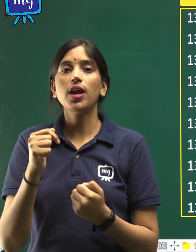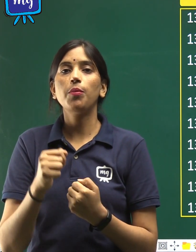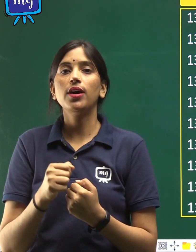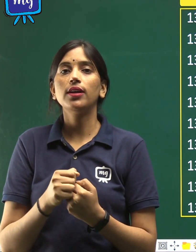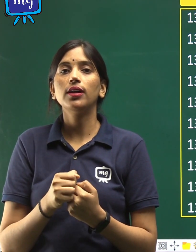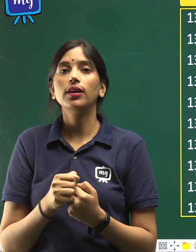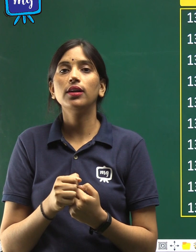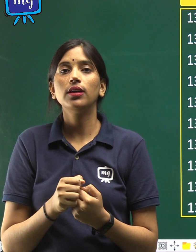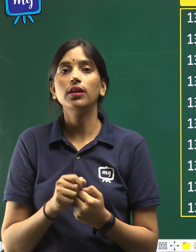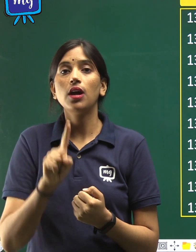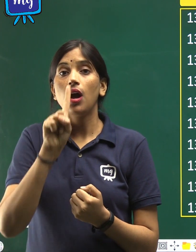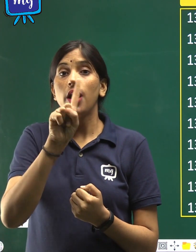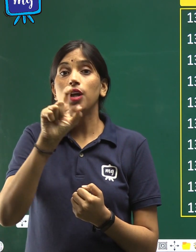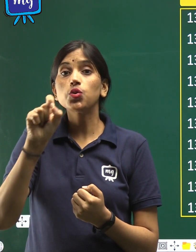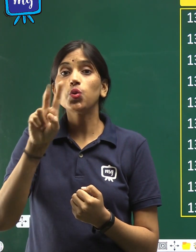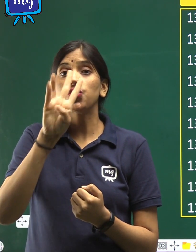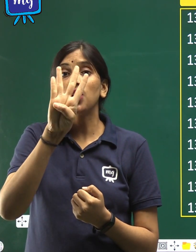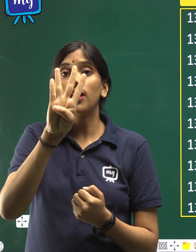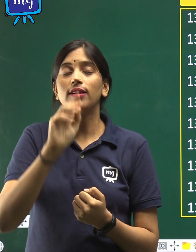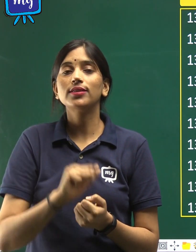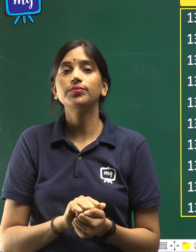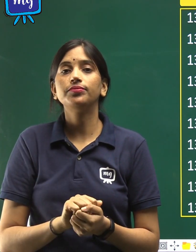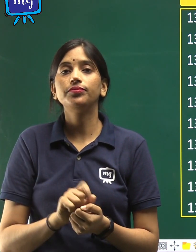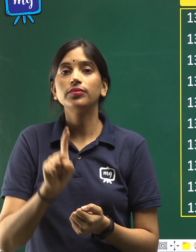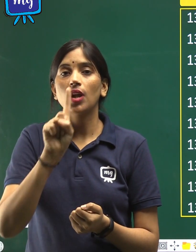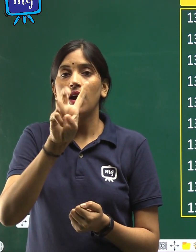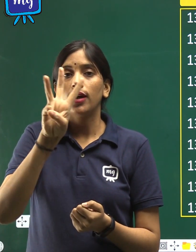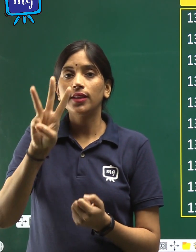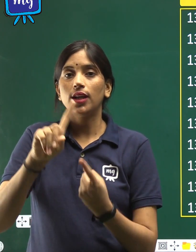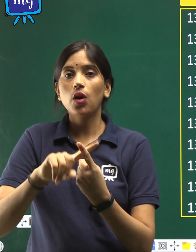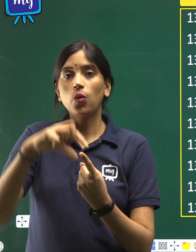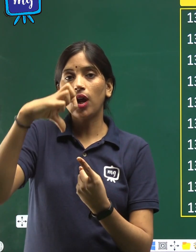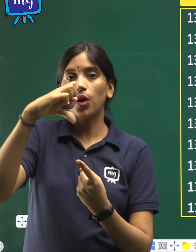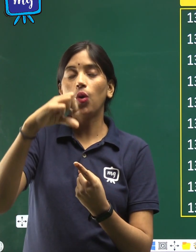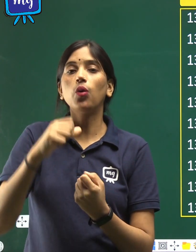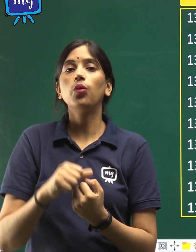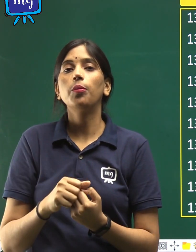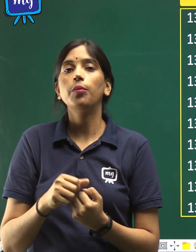बराबर 104। 13 गुणा 9